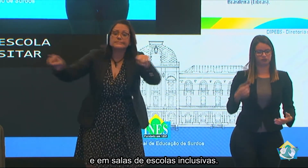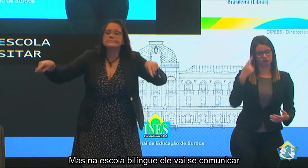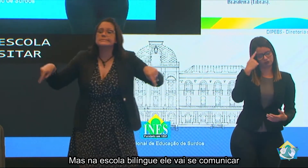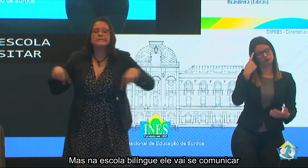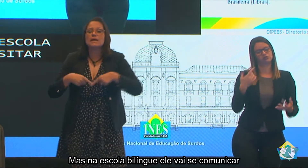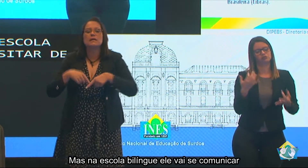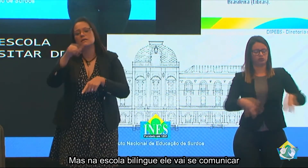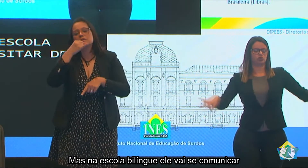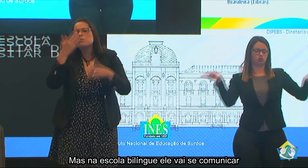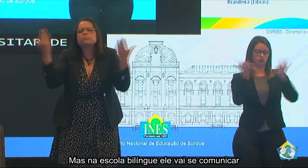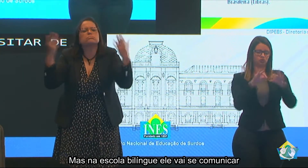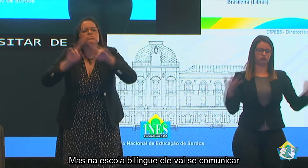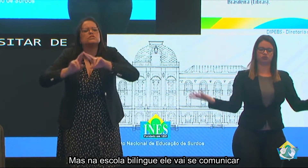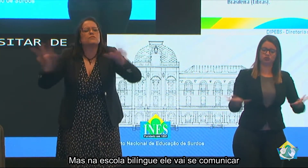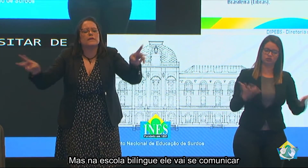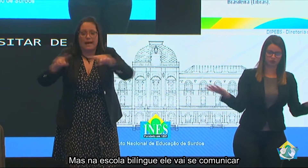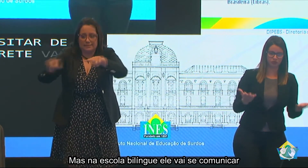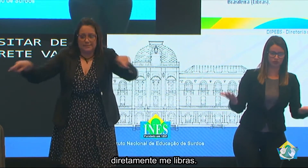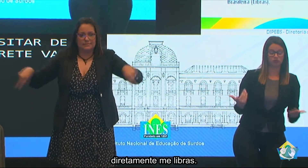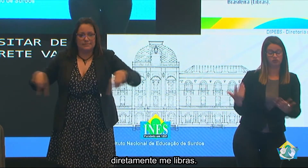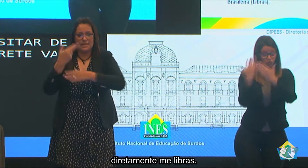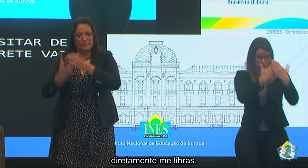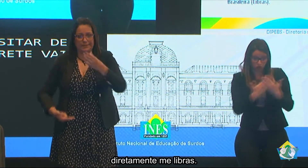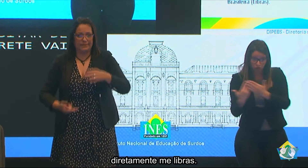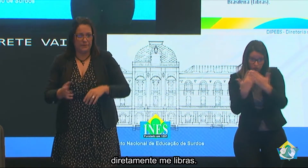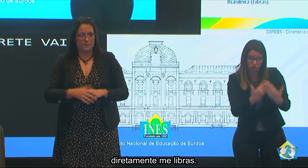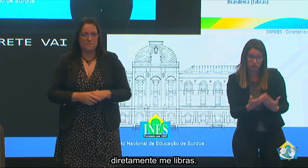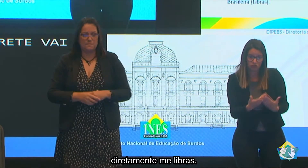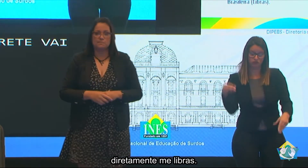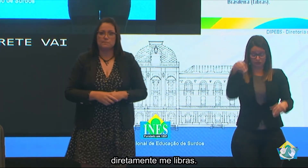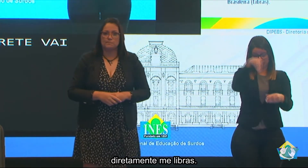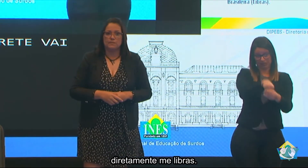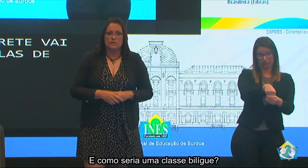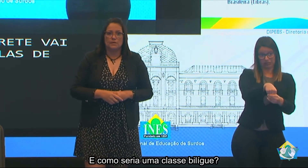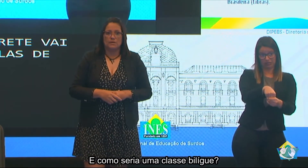inclusivas, mas na escola bilíngue ele vai se comunicar diretamente